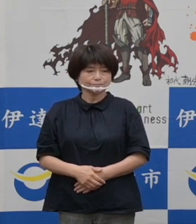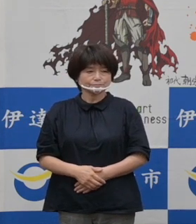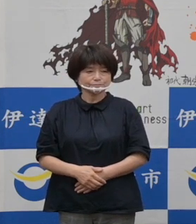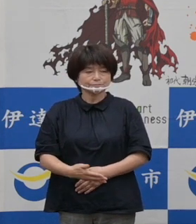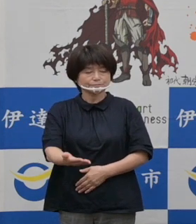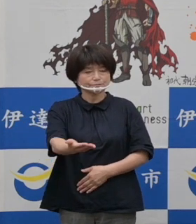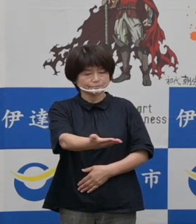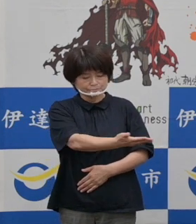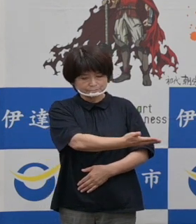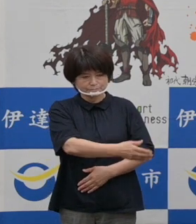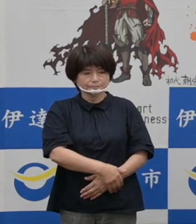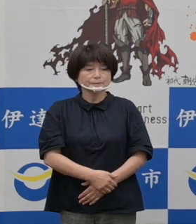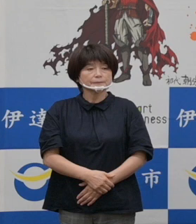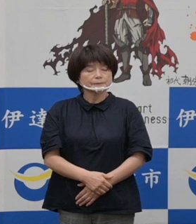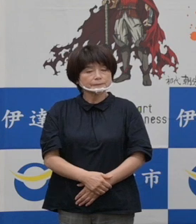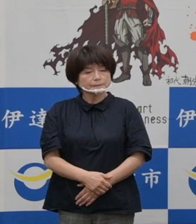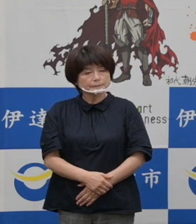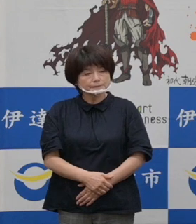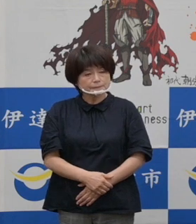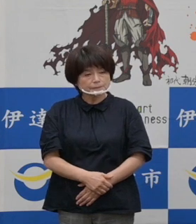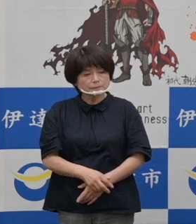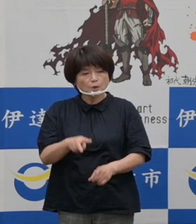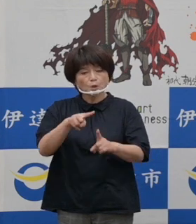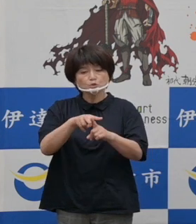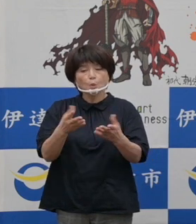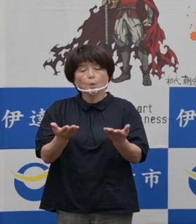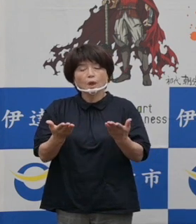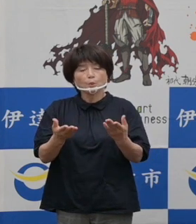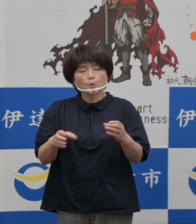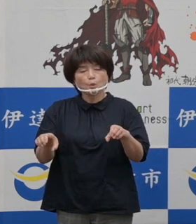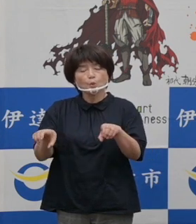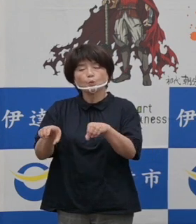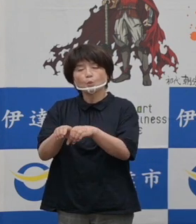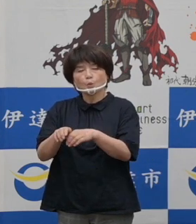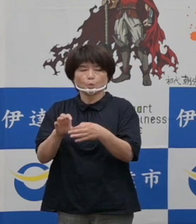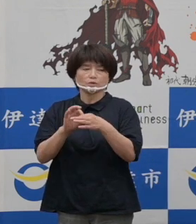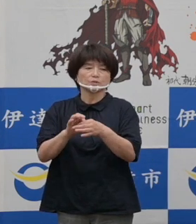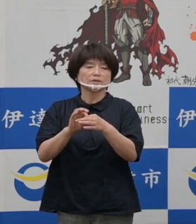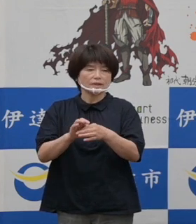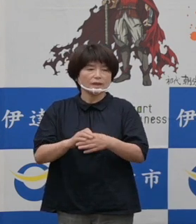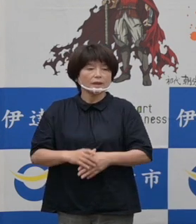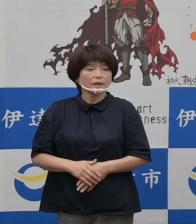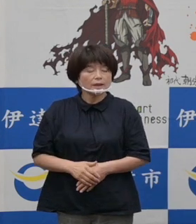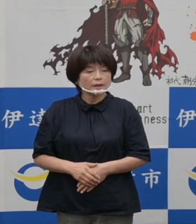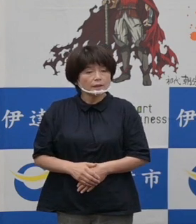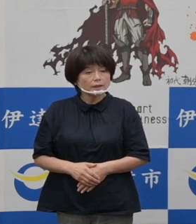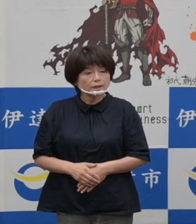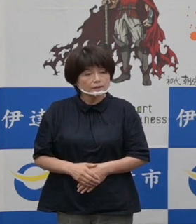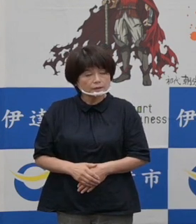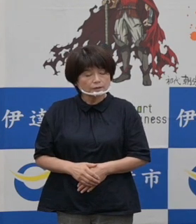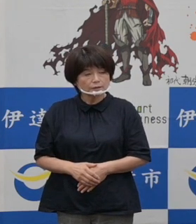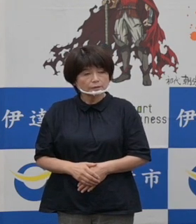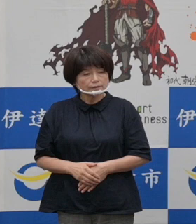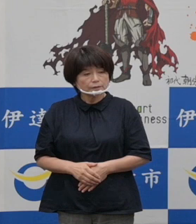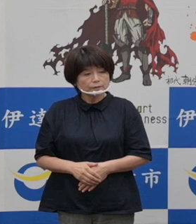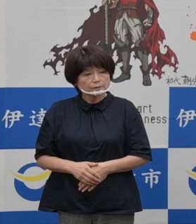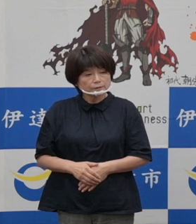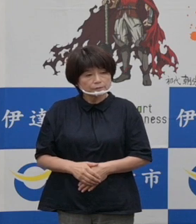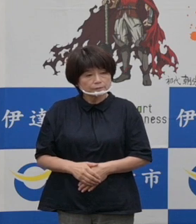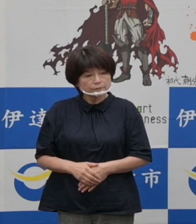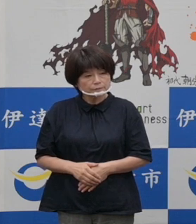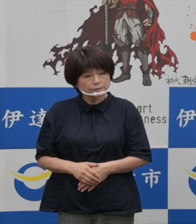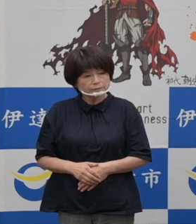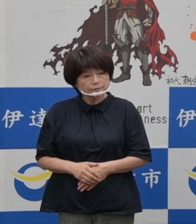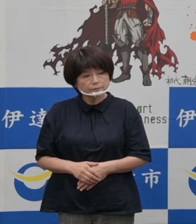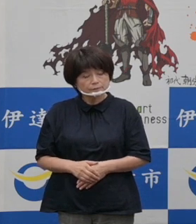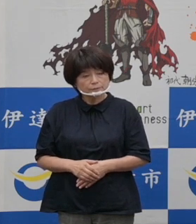福島民友の小泉です。小学校の統合についてだったんですけども、統合後の校舎の利活